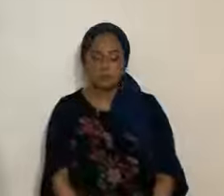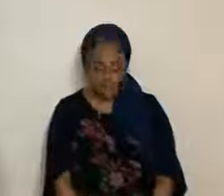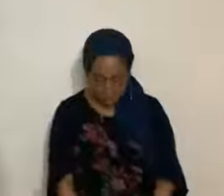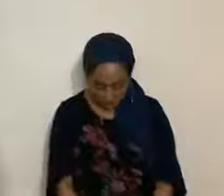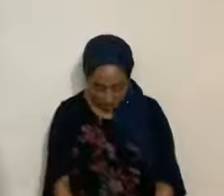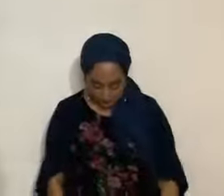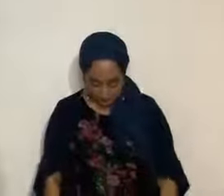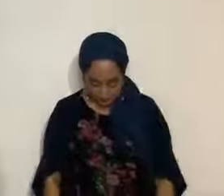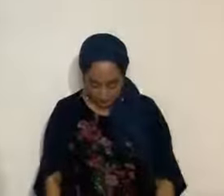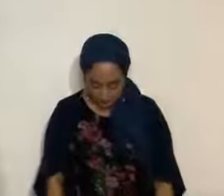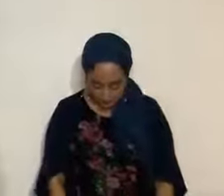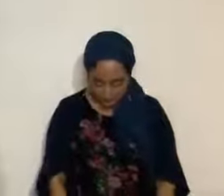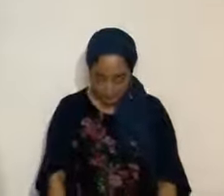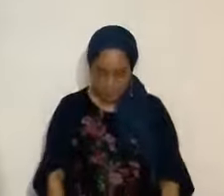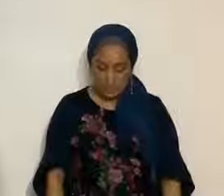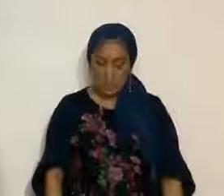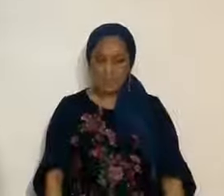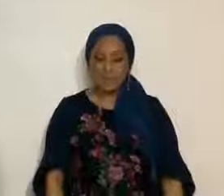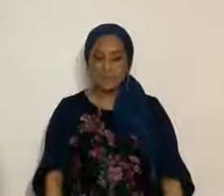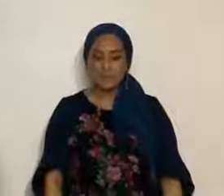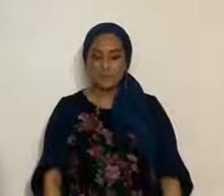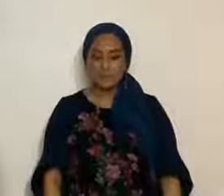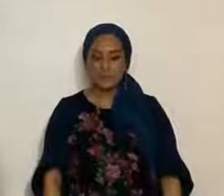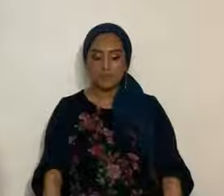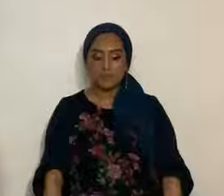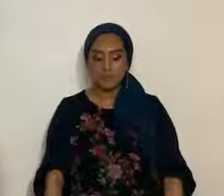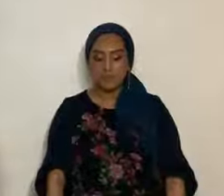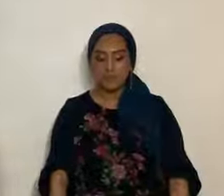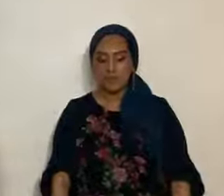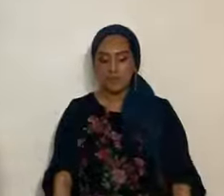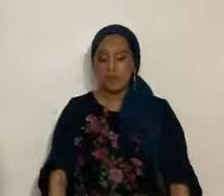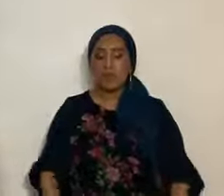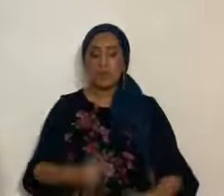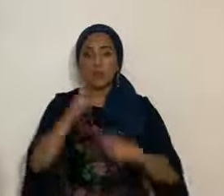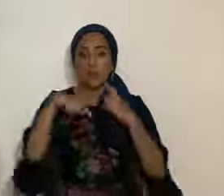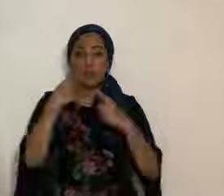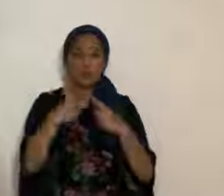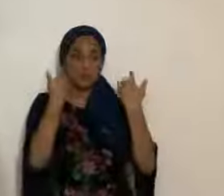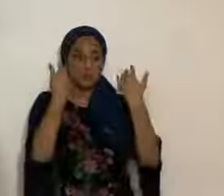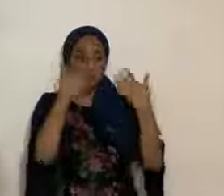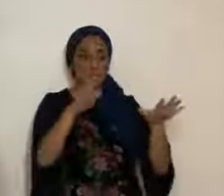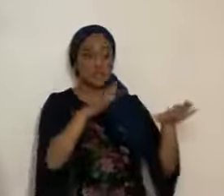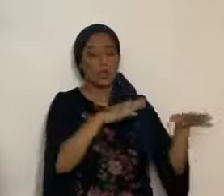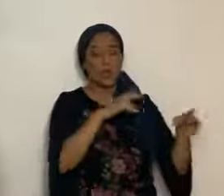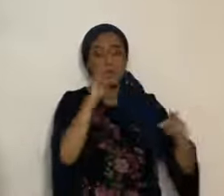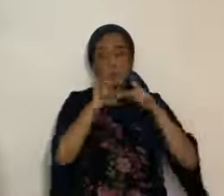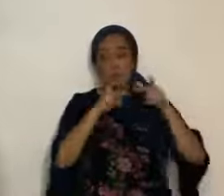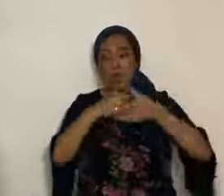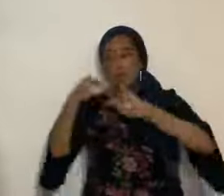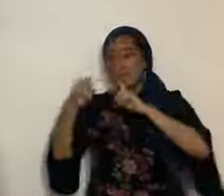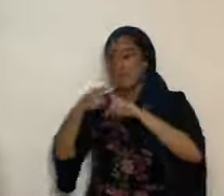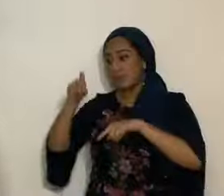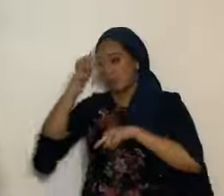Y lo vamos a ver de la siguiente manera. Una vez que sacó el pueblo de Egipto, también se